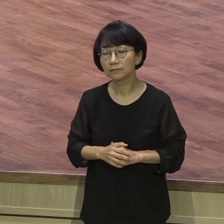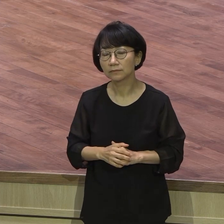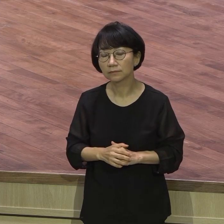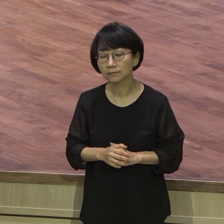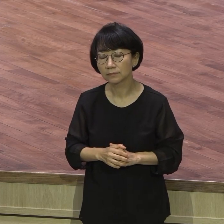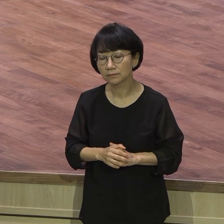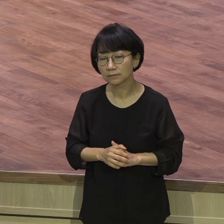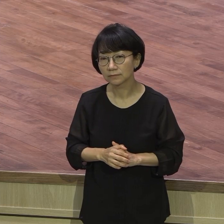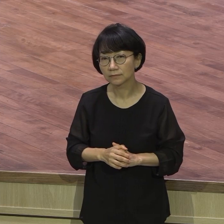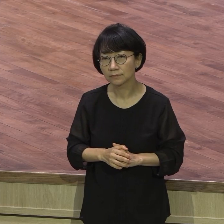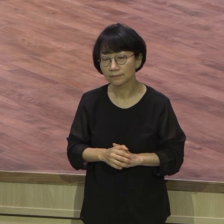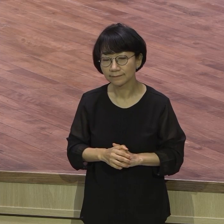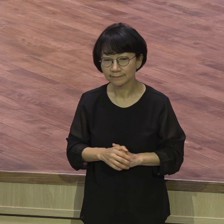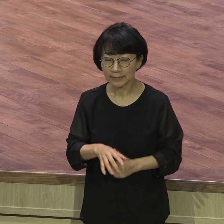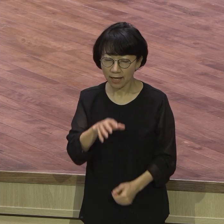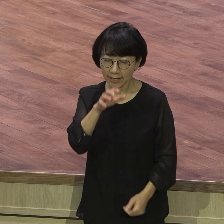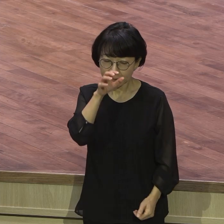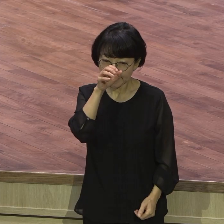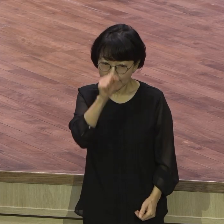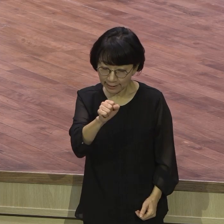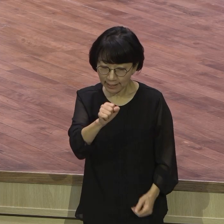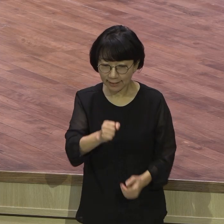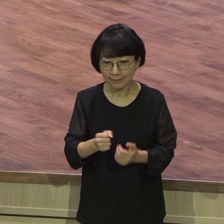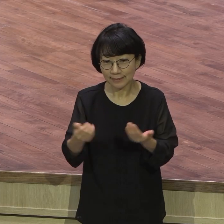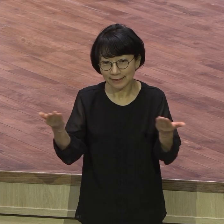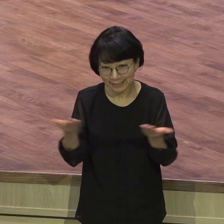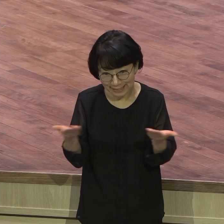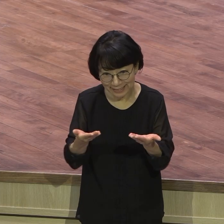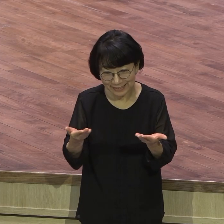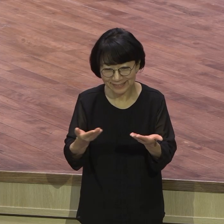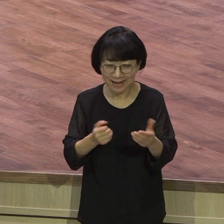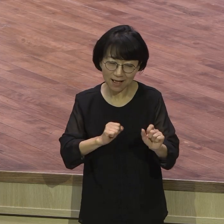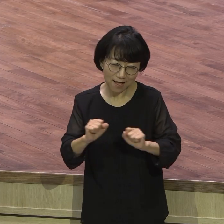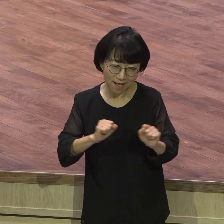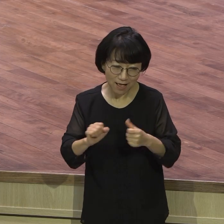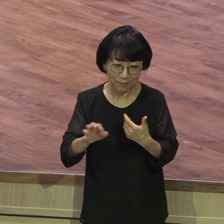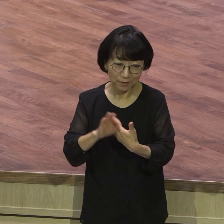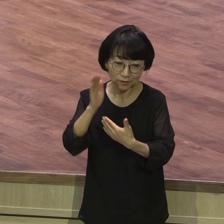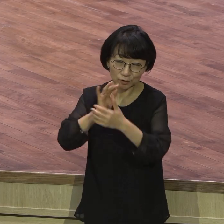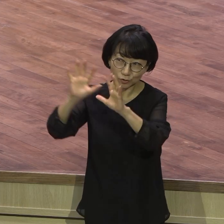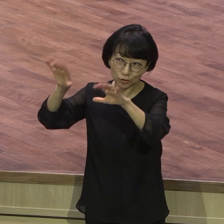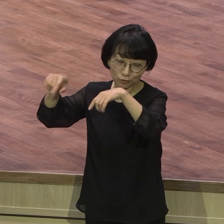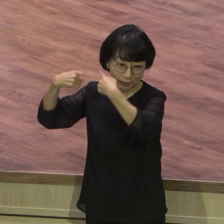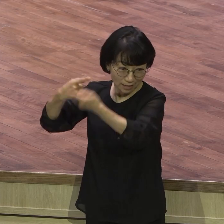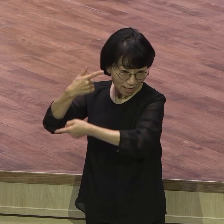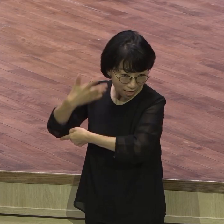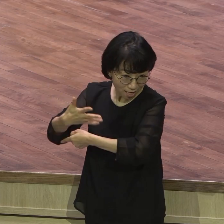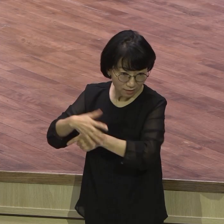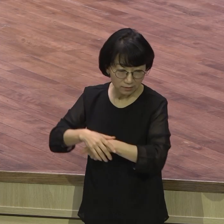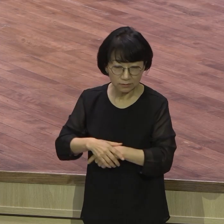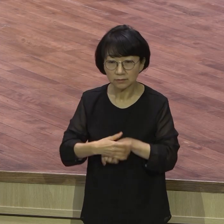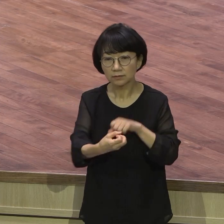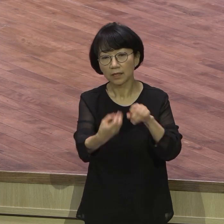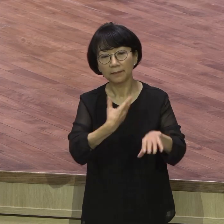착한 일을 하면 천국 갑니까라는 질문이었어요 착한 일을 하면 천국 천국 가냐 아니요